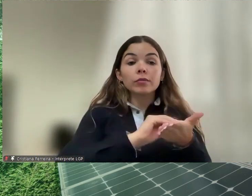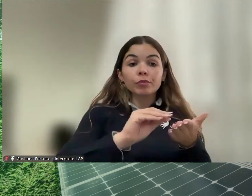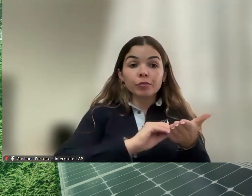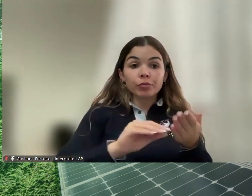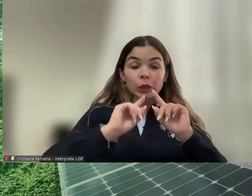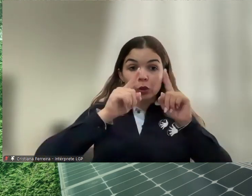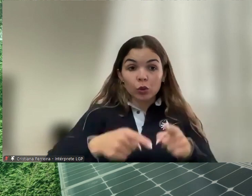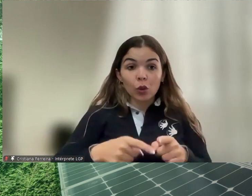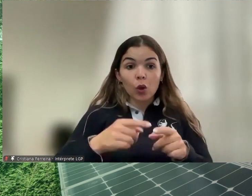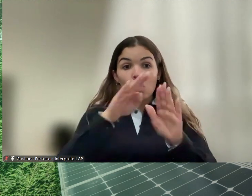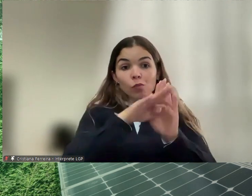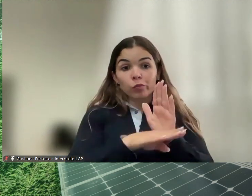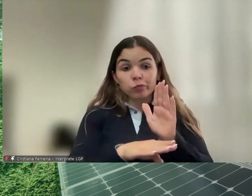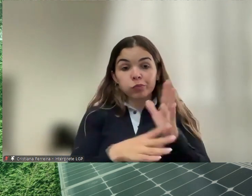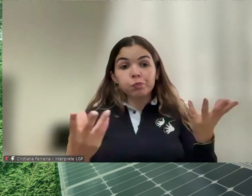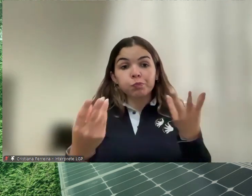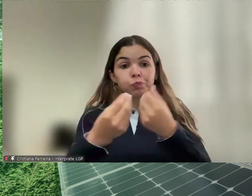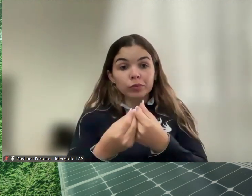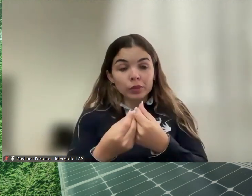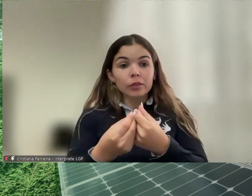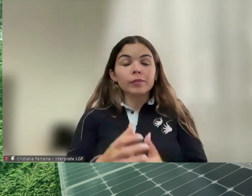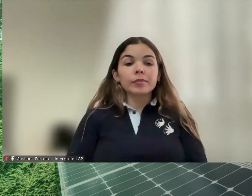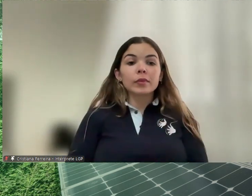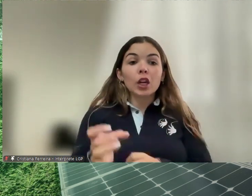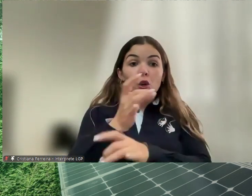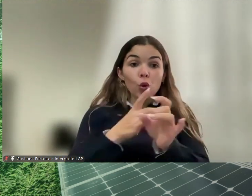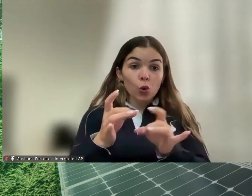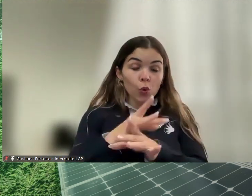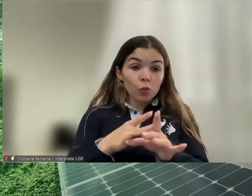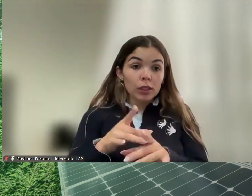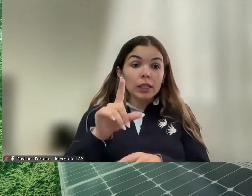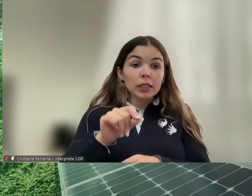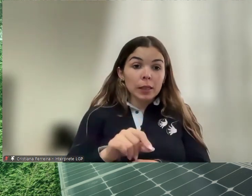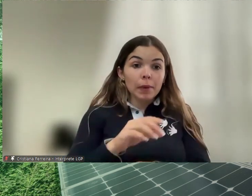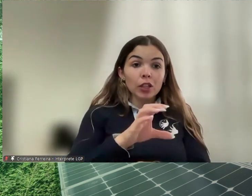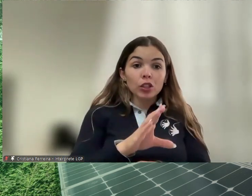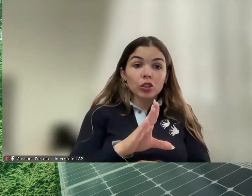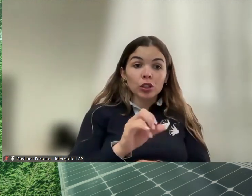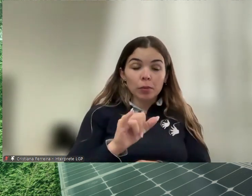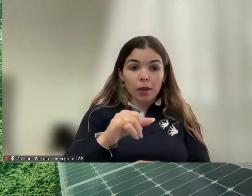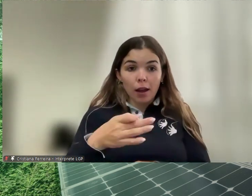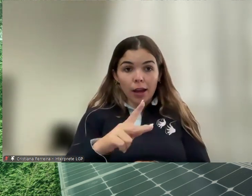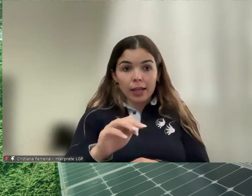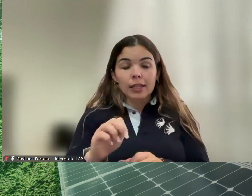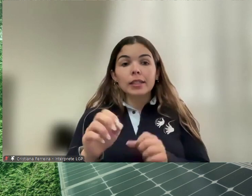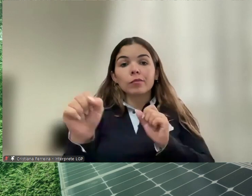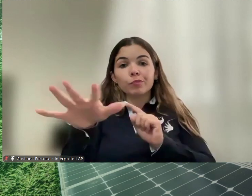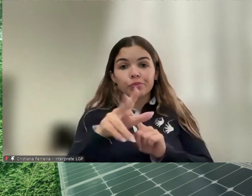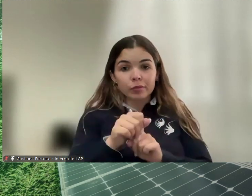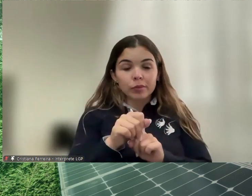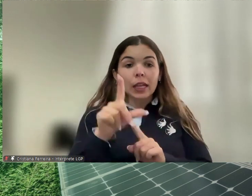Programação Conjunta, o Connecting Climate Knowledge for Europe, o GPI Climate, foi ponto focal belga